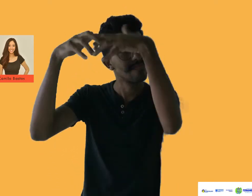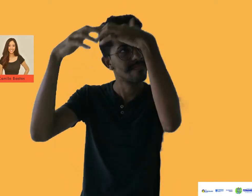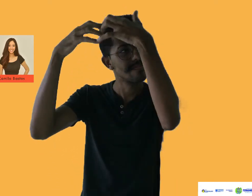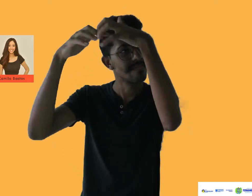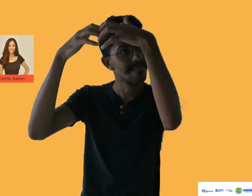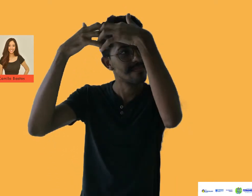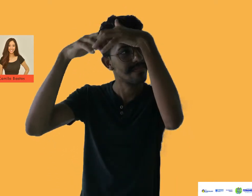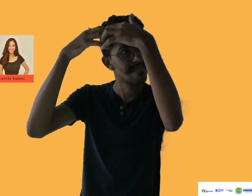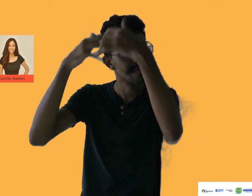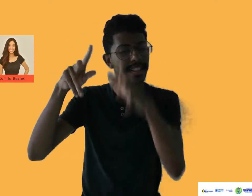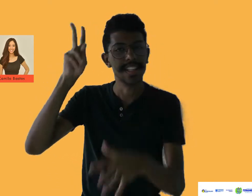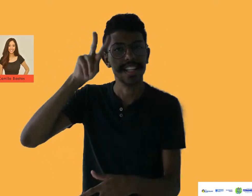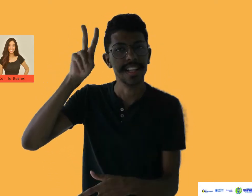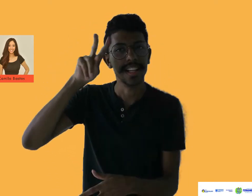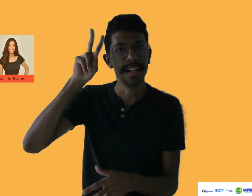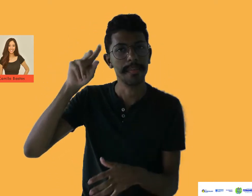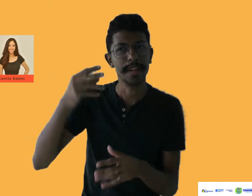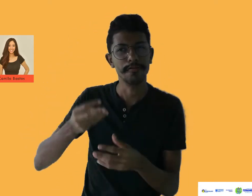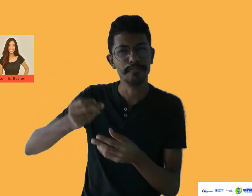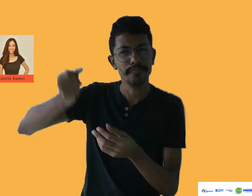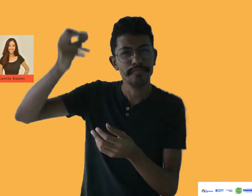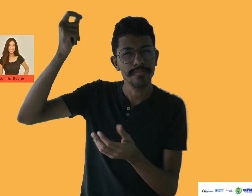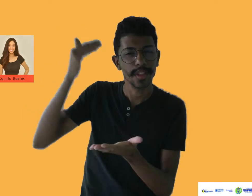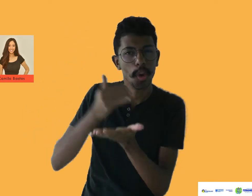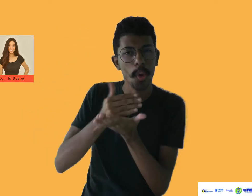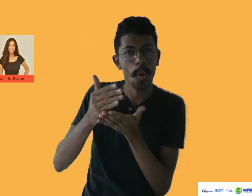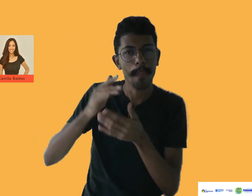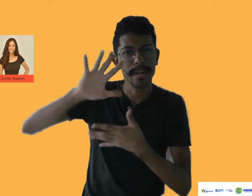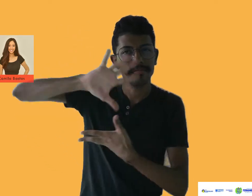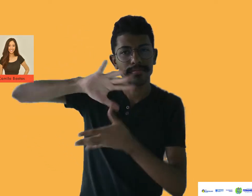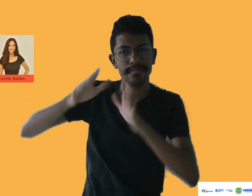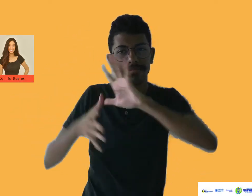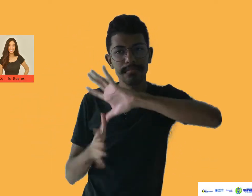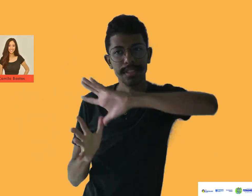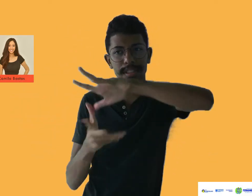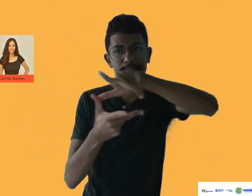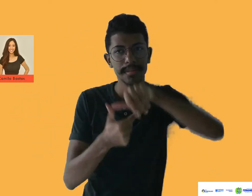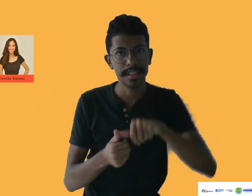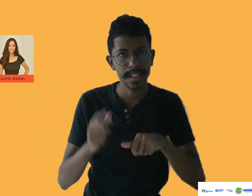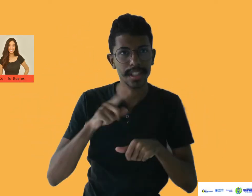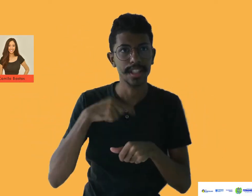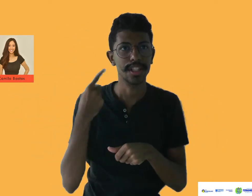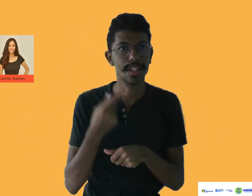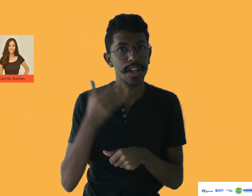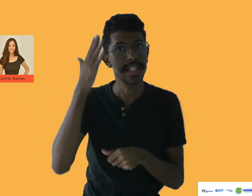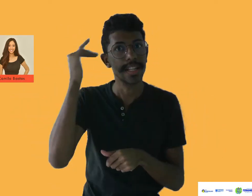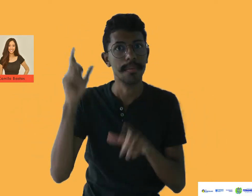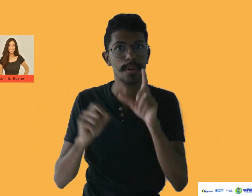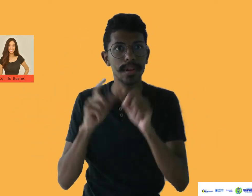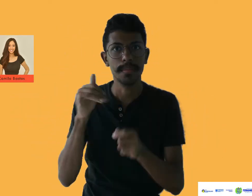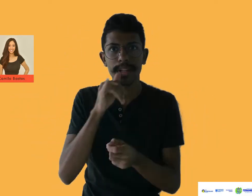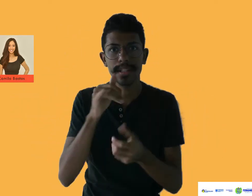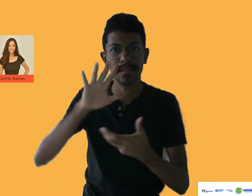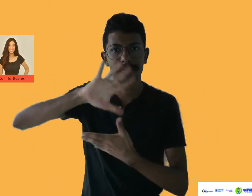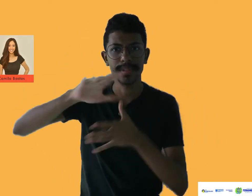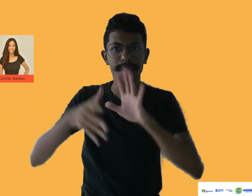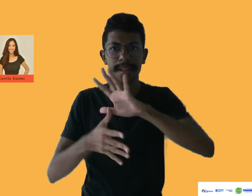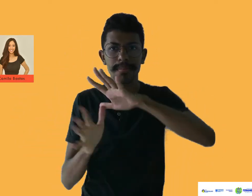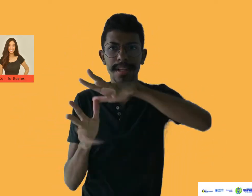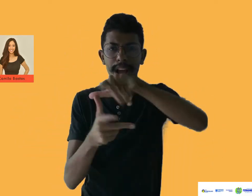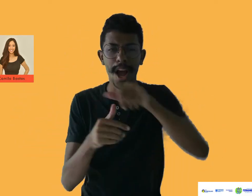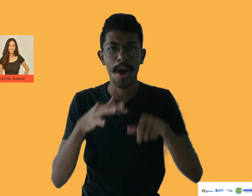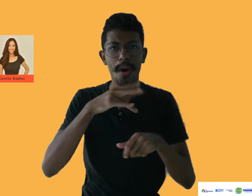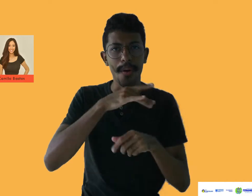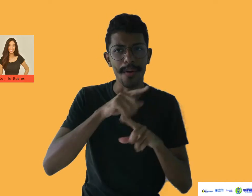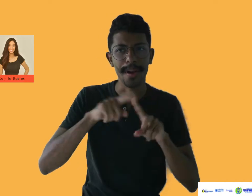viu? E assim. Ah. E aí, pensando nisso, e lembrando assim, do comecinho da pandemia, que a gente sabe,